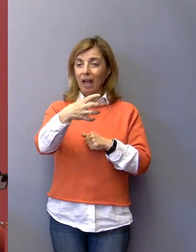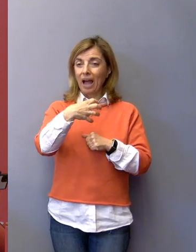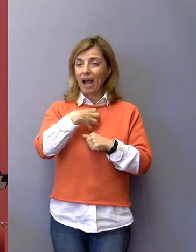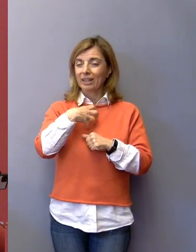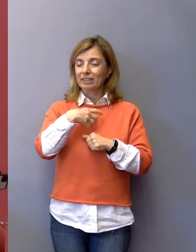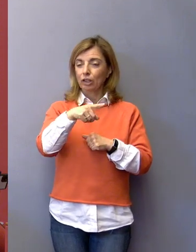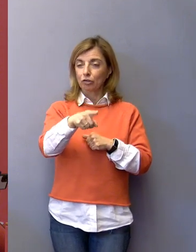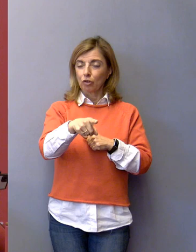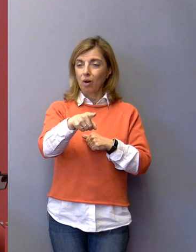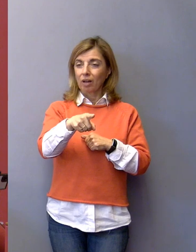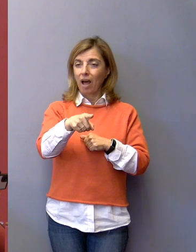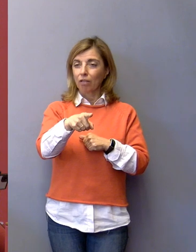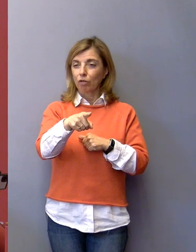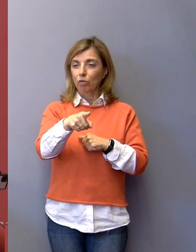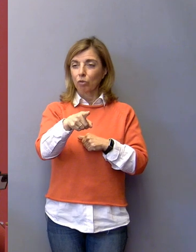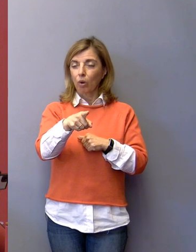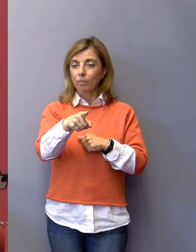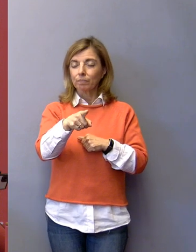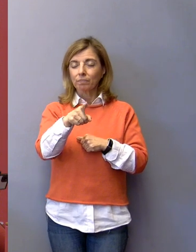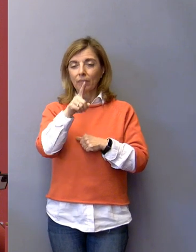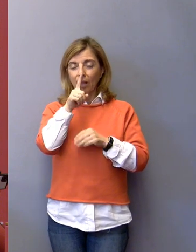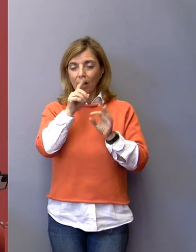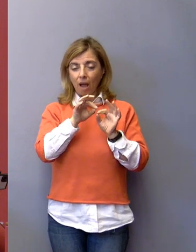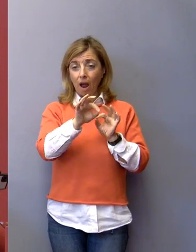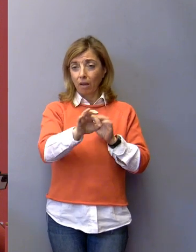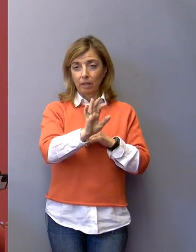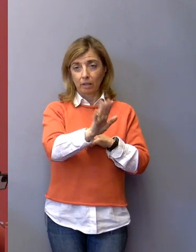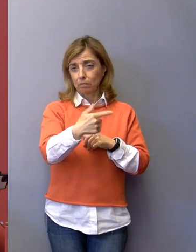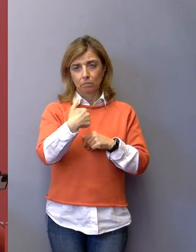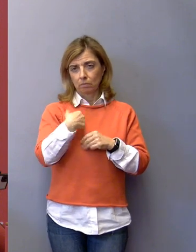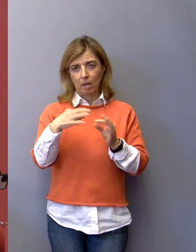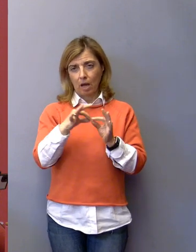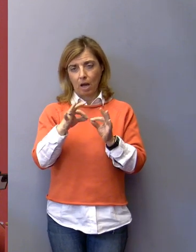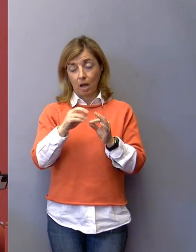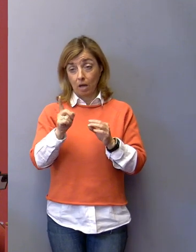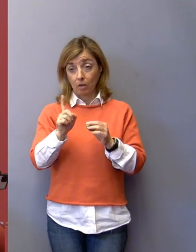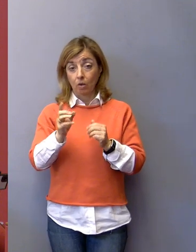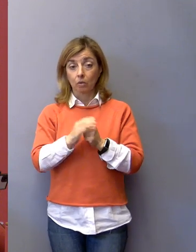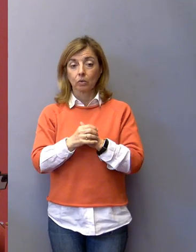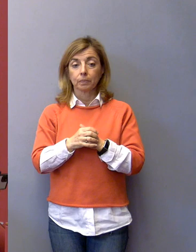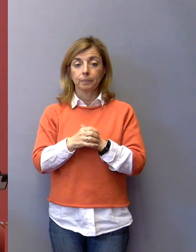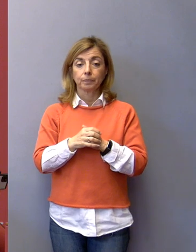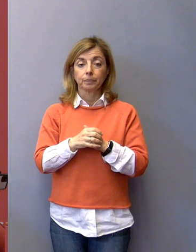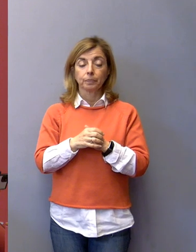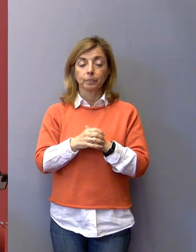infatti abbiamo una visione differente e questa questa